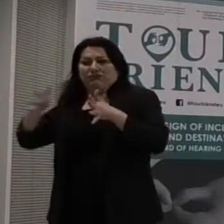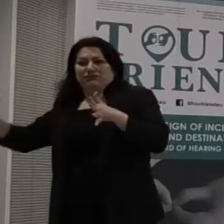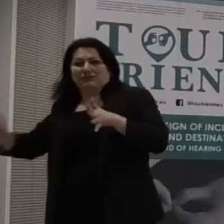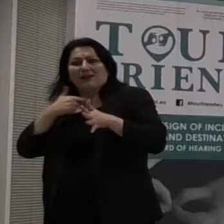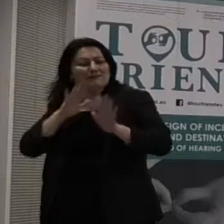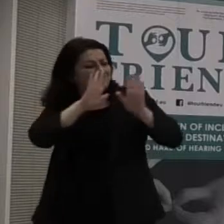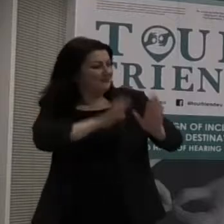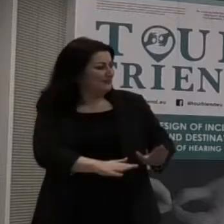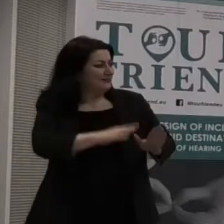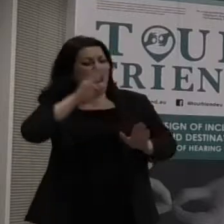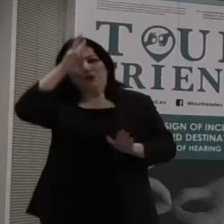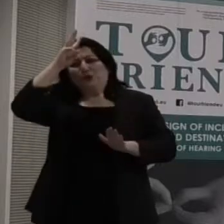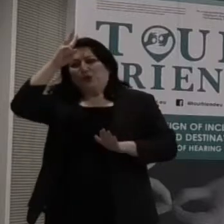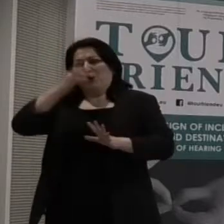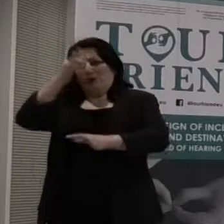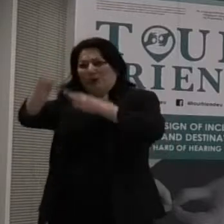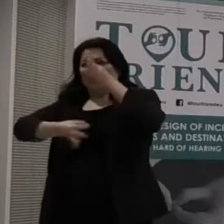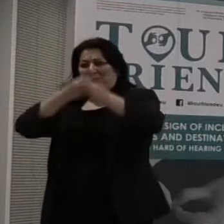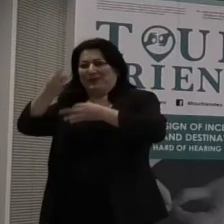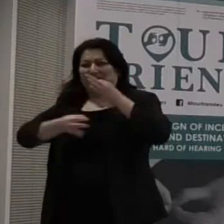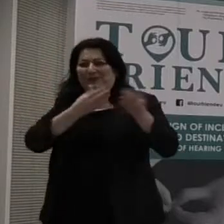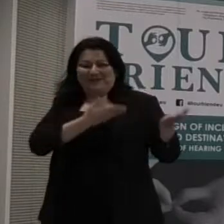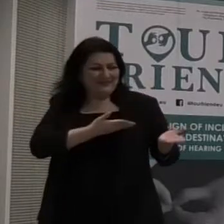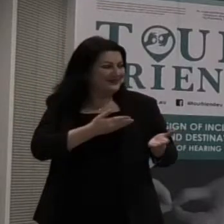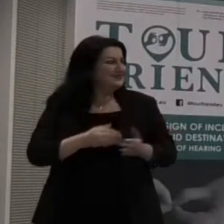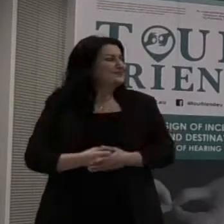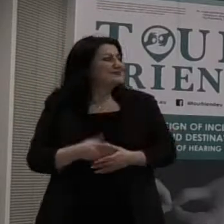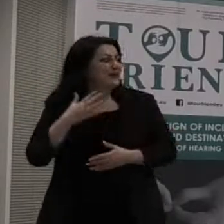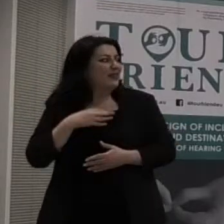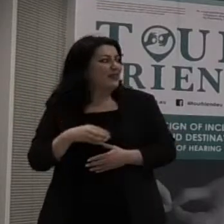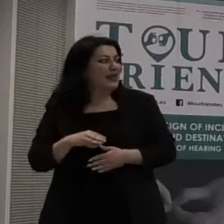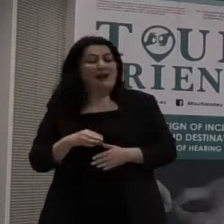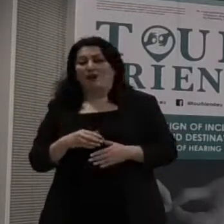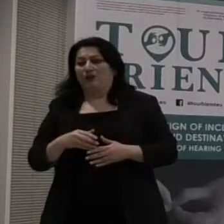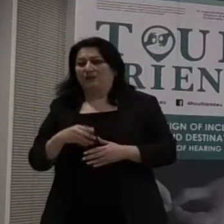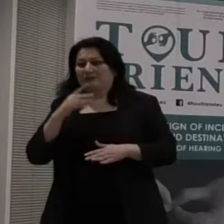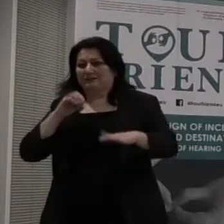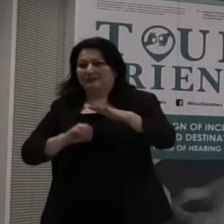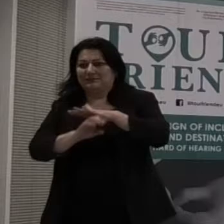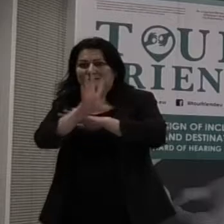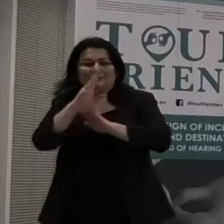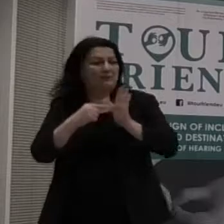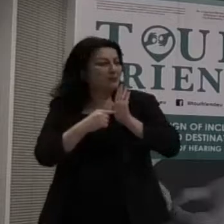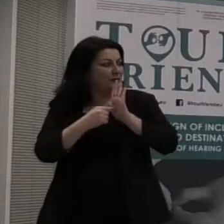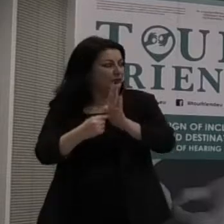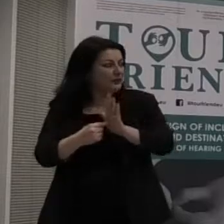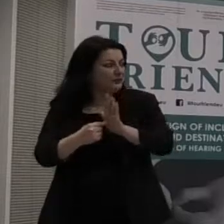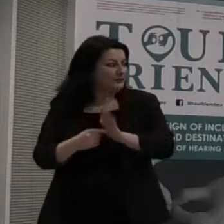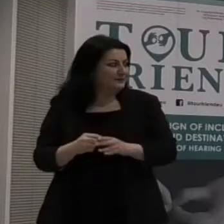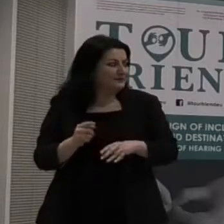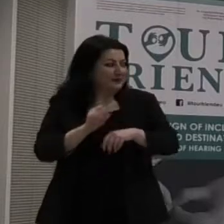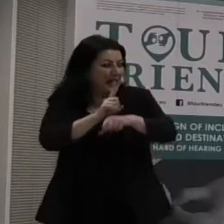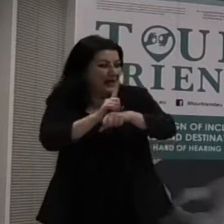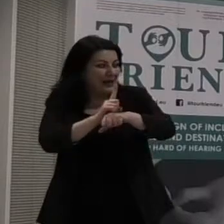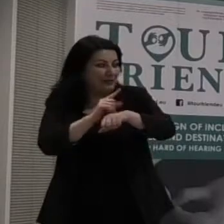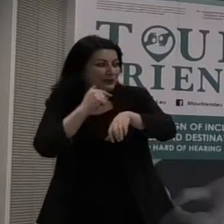να τα πει, οπότε να βάλουμε την παρουσίαση. Μισό λεπτάκι.